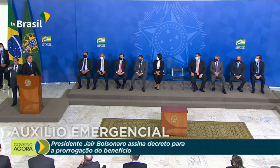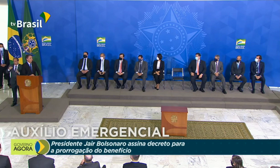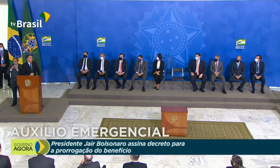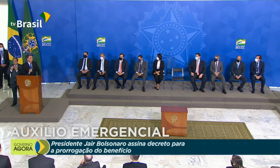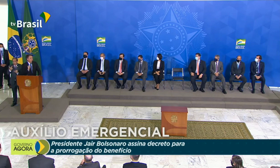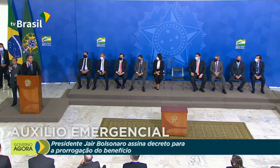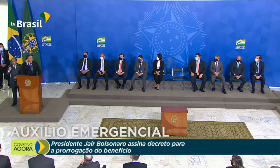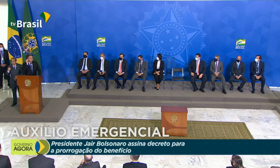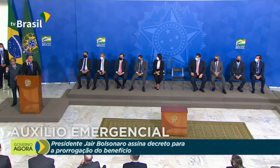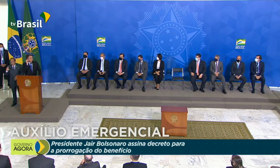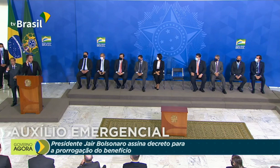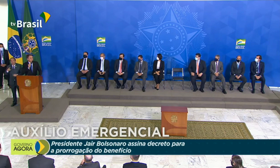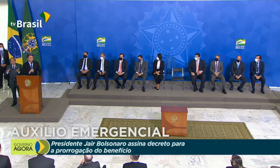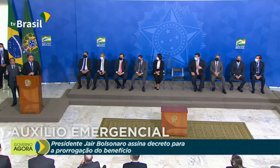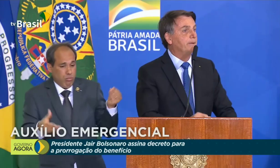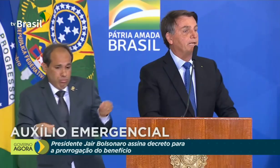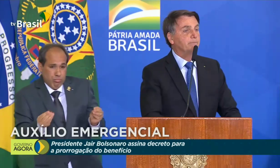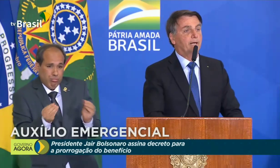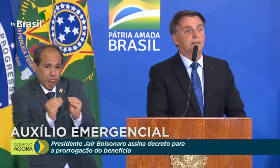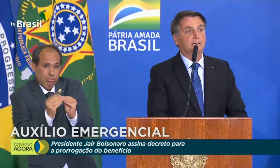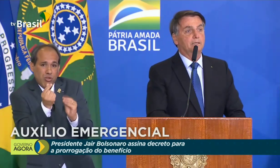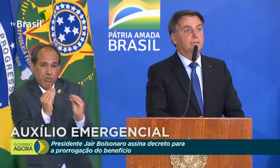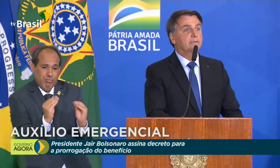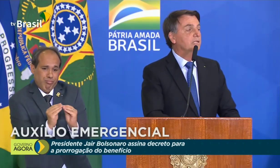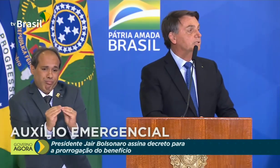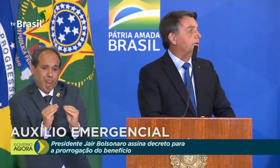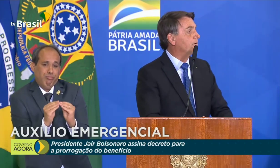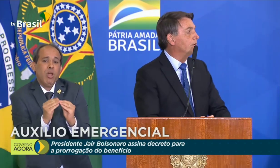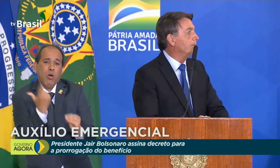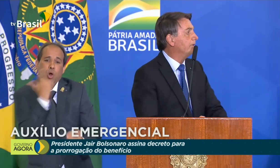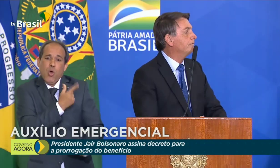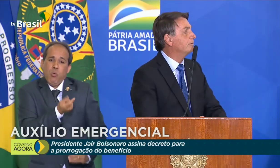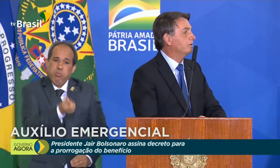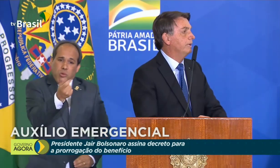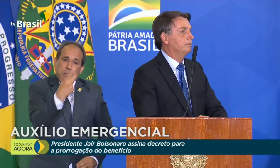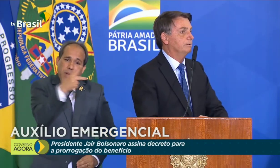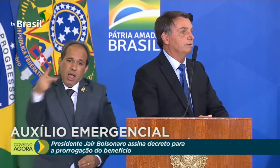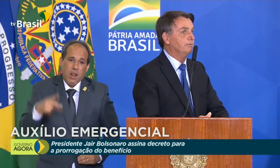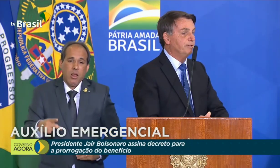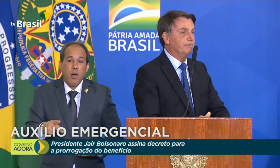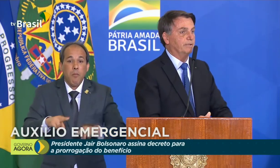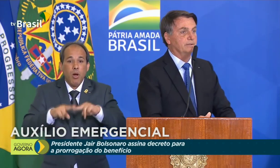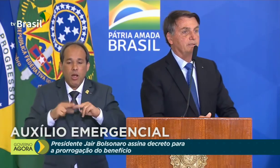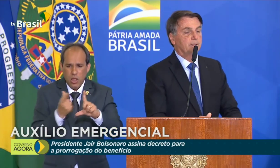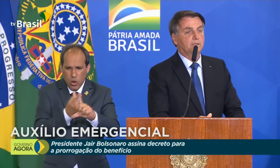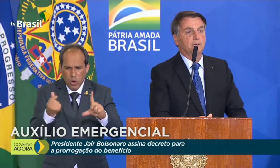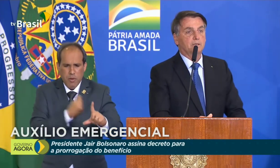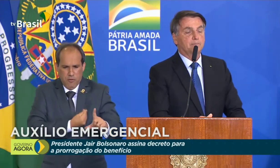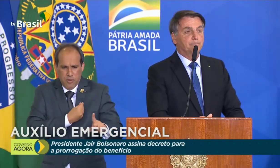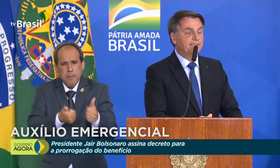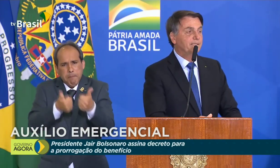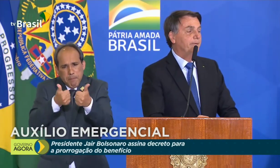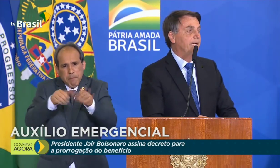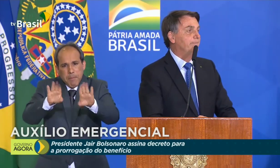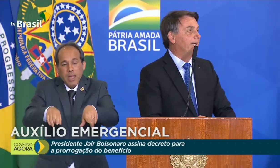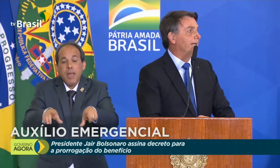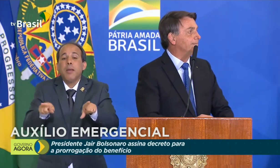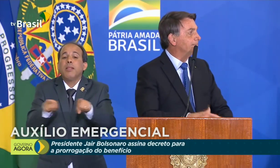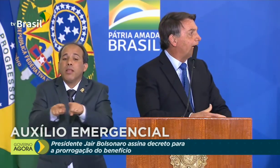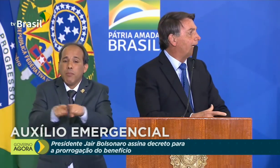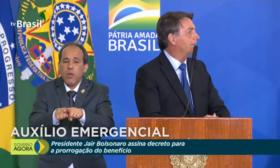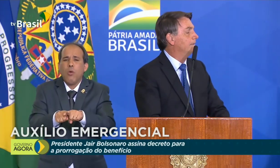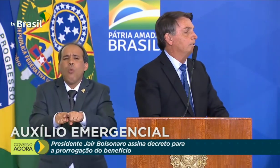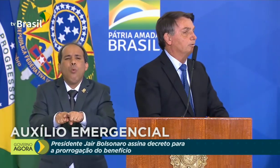beneficiados. Obviamente isso tudo não é apenas para deixar a economia funcionando, viva, mas também